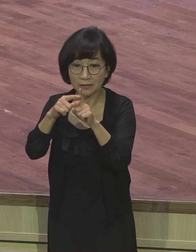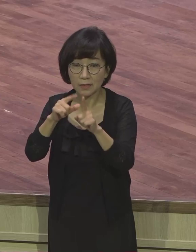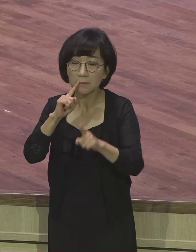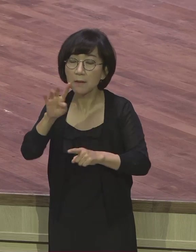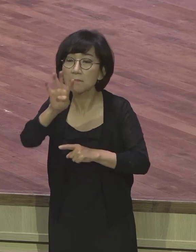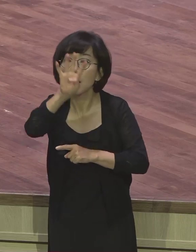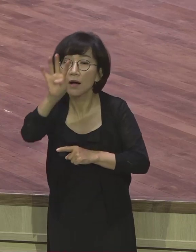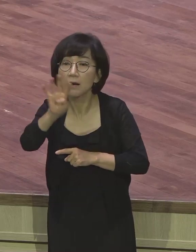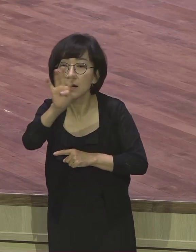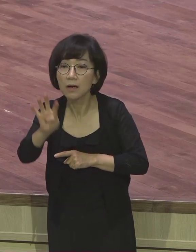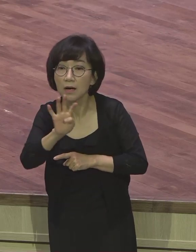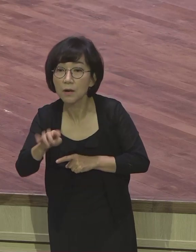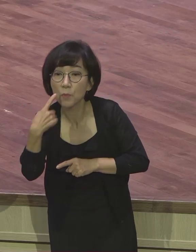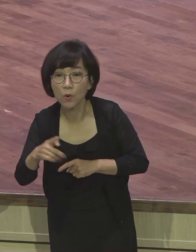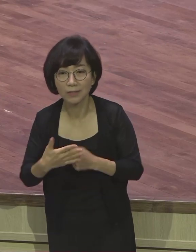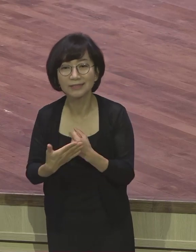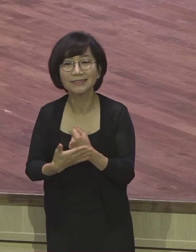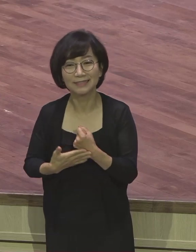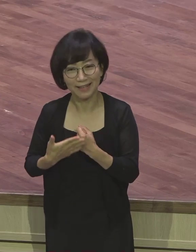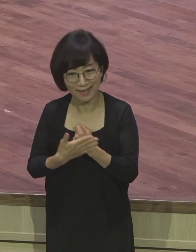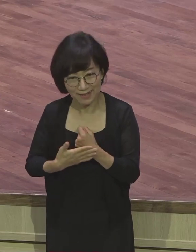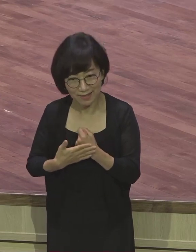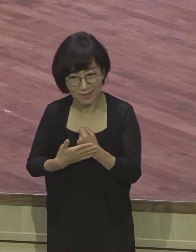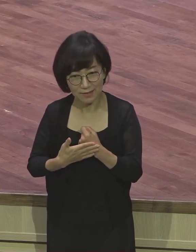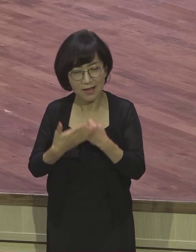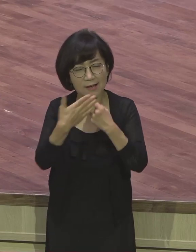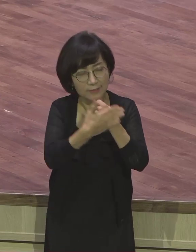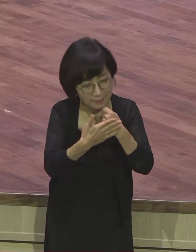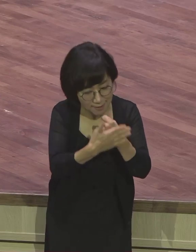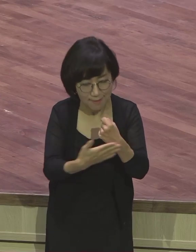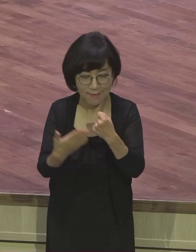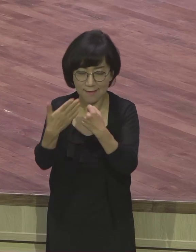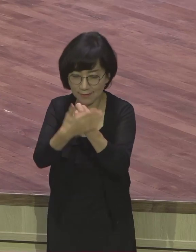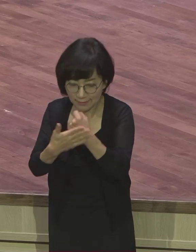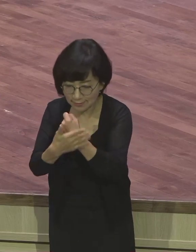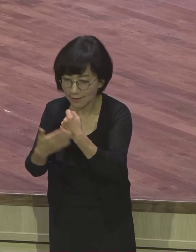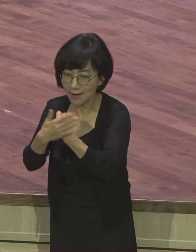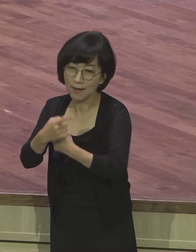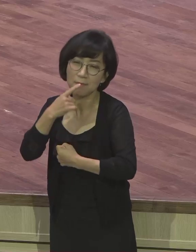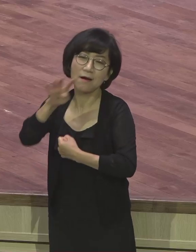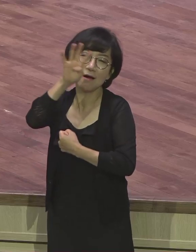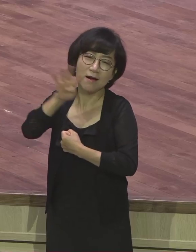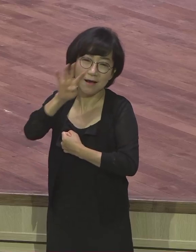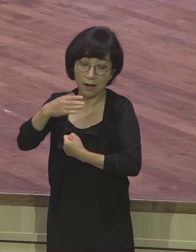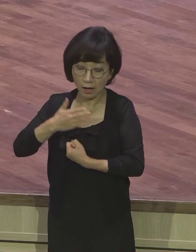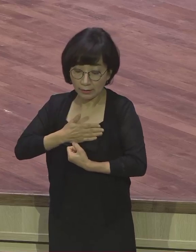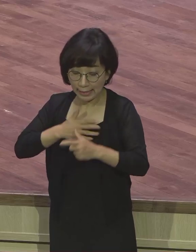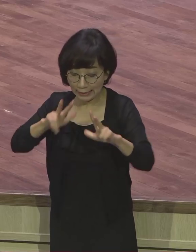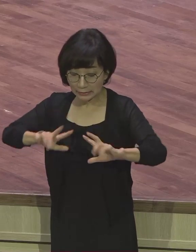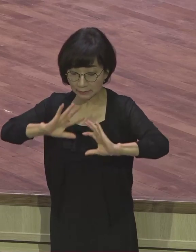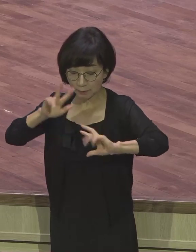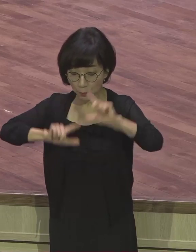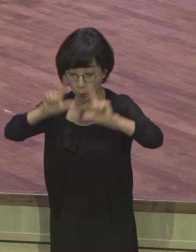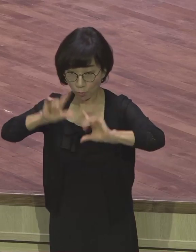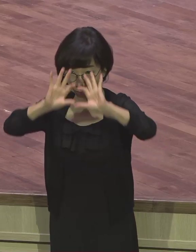많이 사용했고 즐겨 썼어요. 은혜다. 나의 나된 것은 하나님의